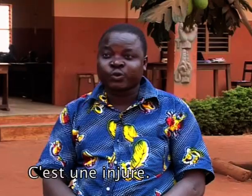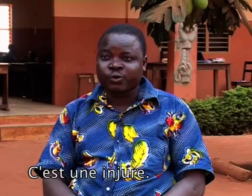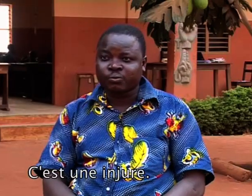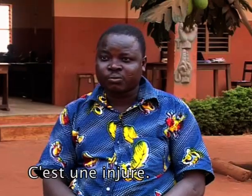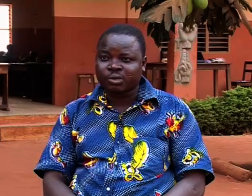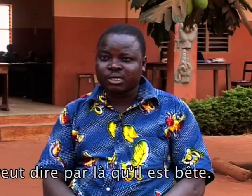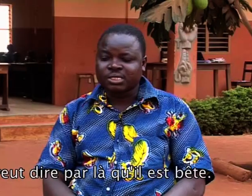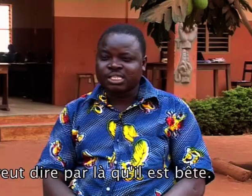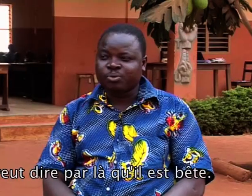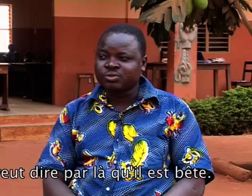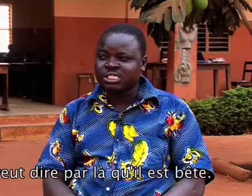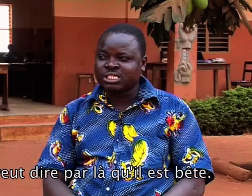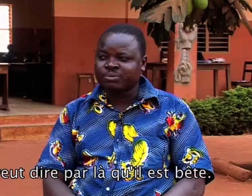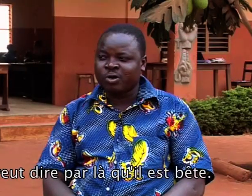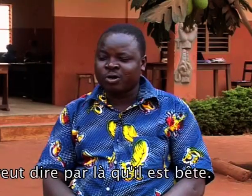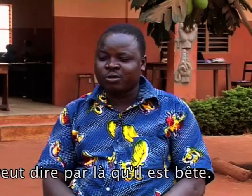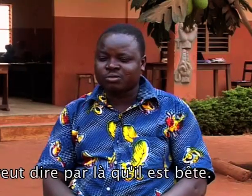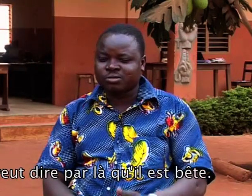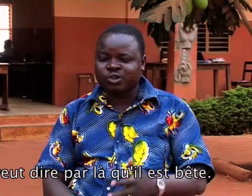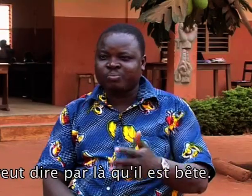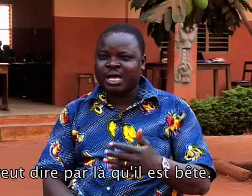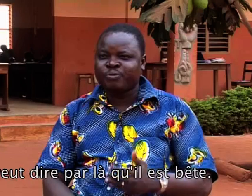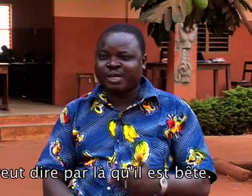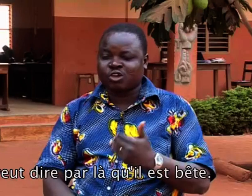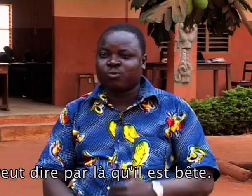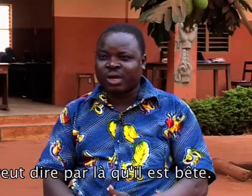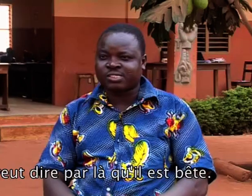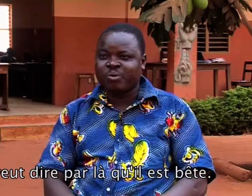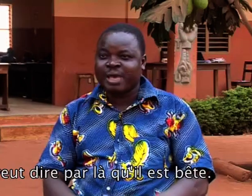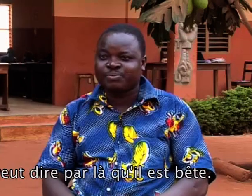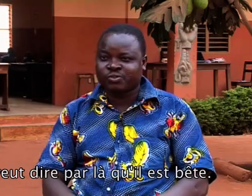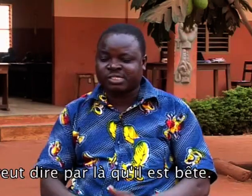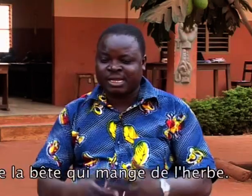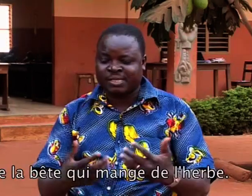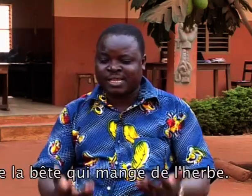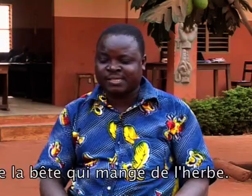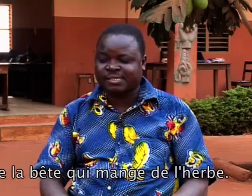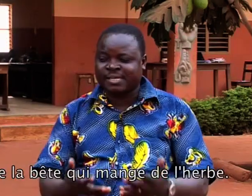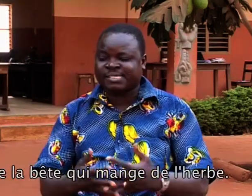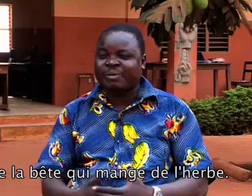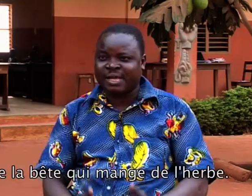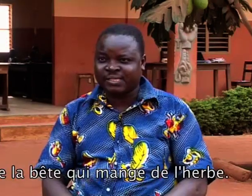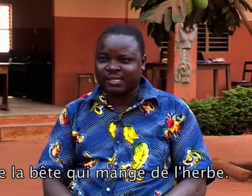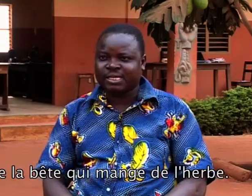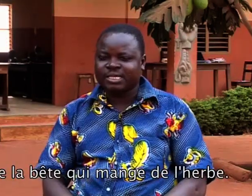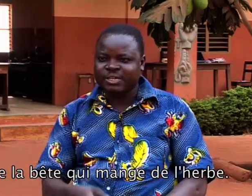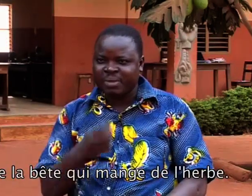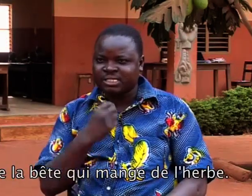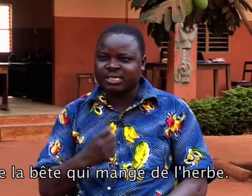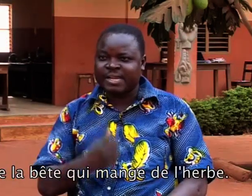injurieux. C'est pour dire, bon, ce n'est pas une personne comme nous, c'est un bête, puisque c'est la bête qui mange